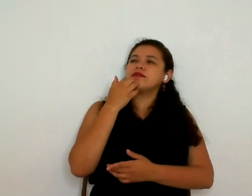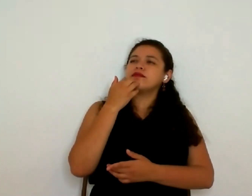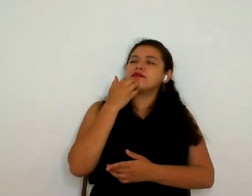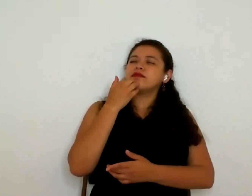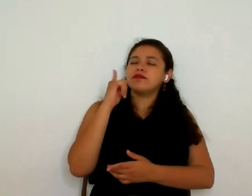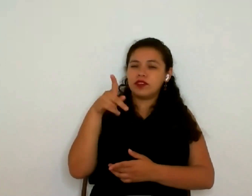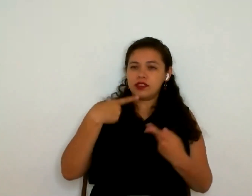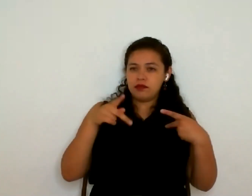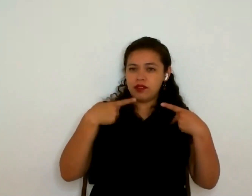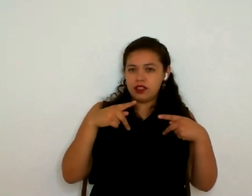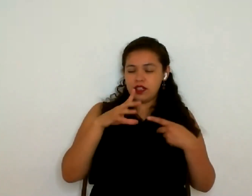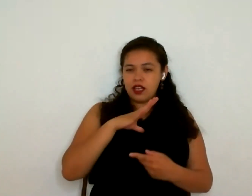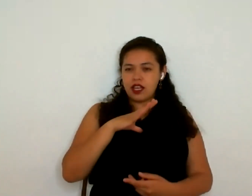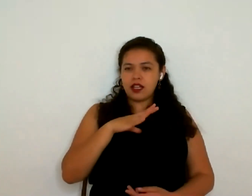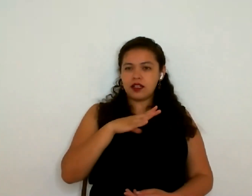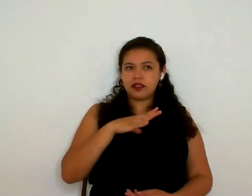tienen